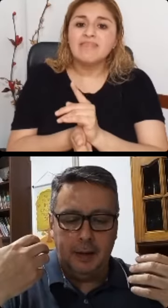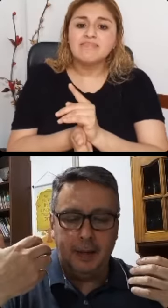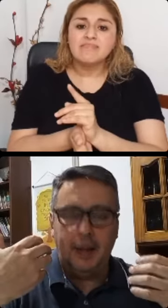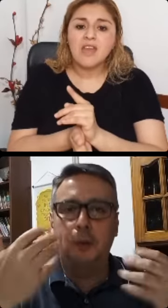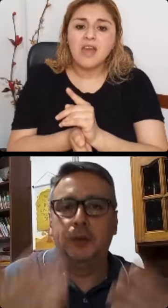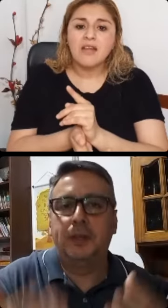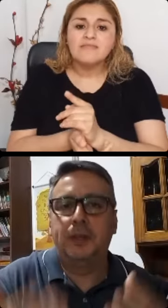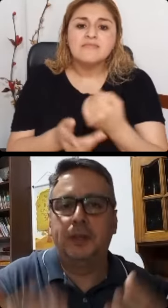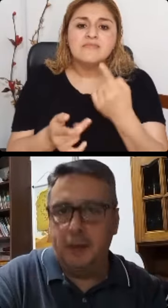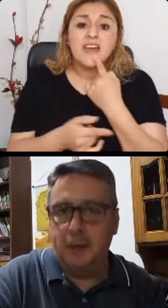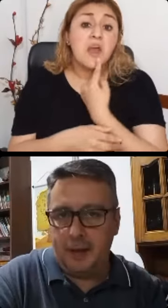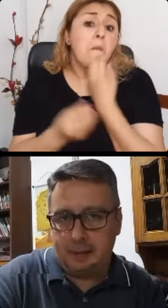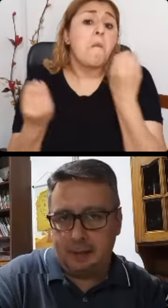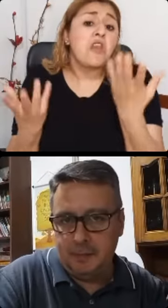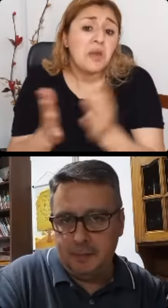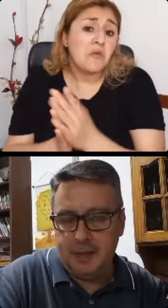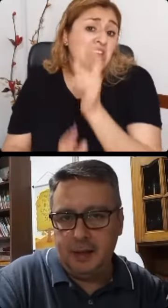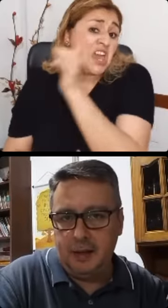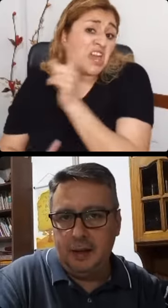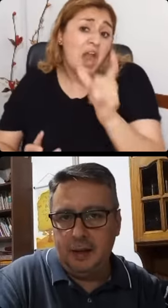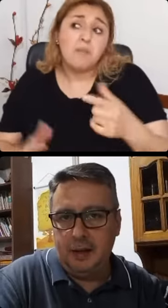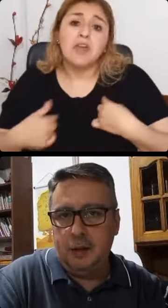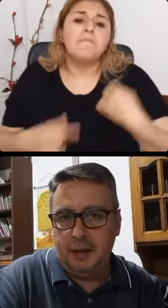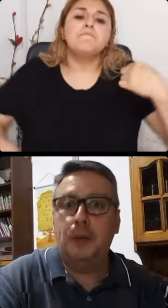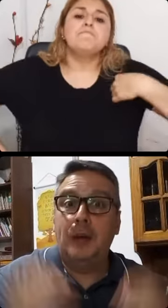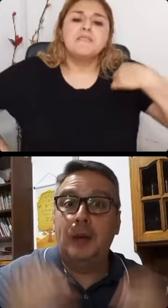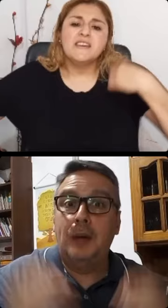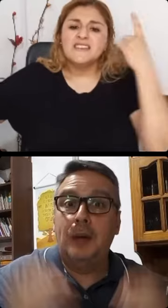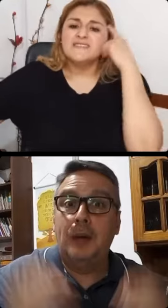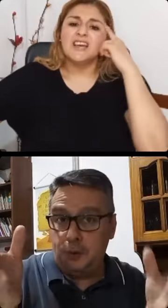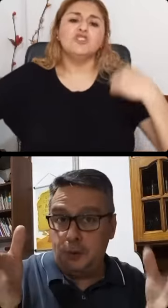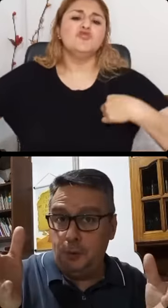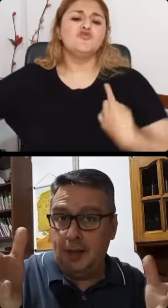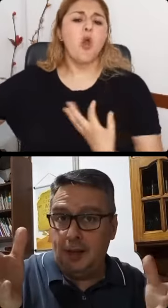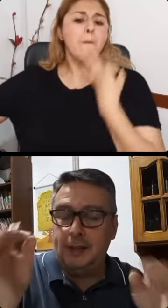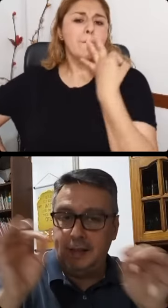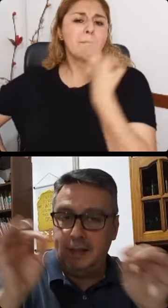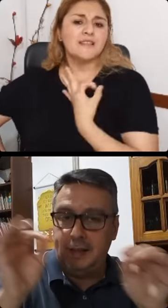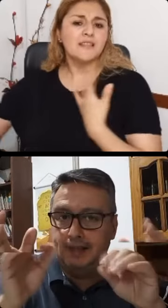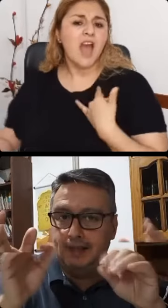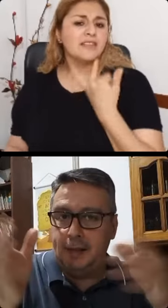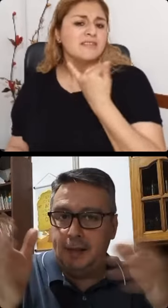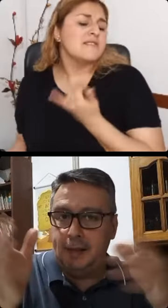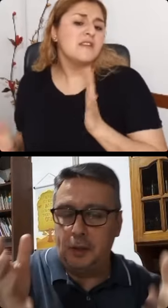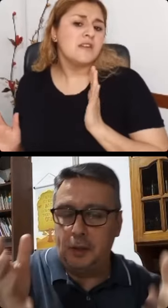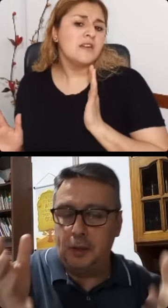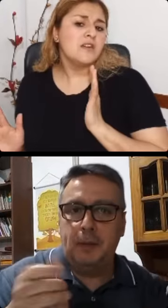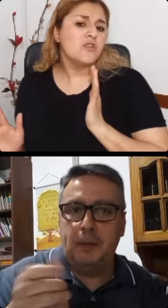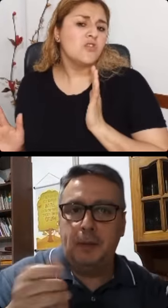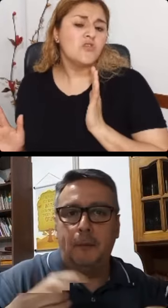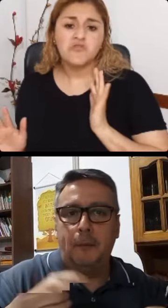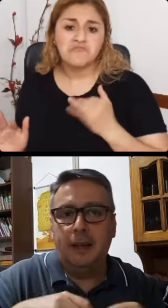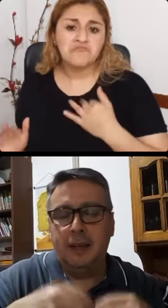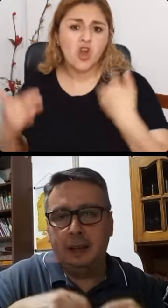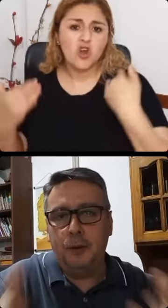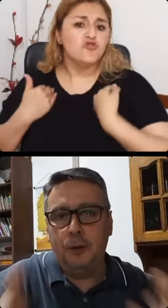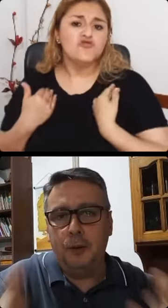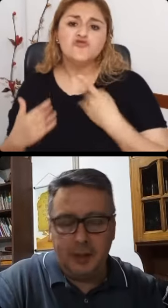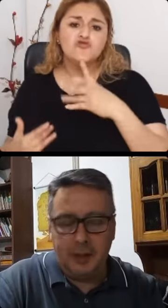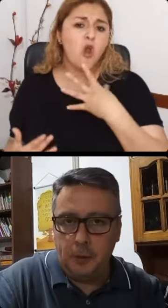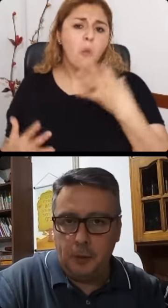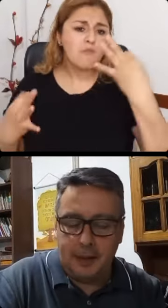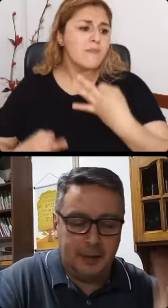cada uno tiene su verdad, ¿sí? No hay una verdad absoluta dice esta corriente de pensamiento y